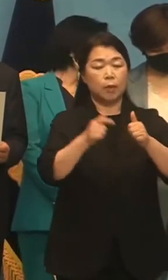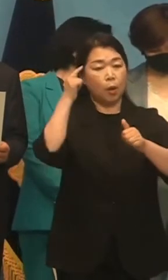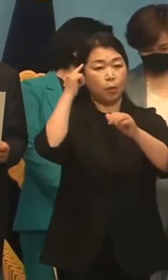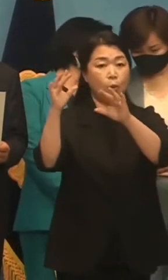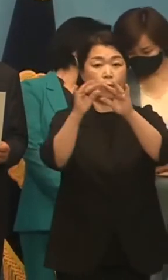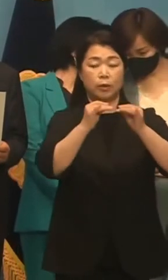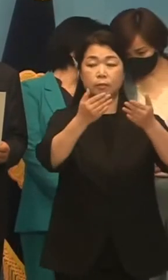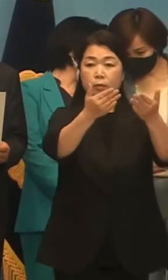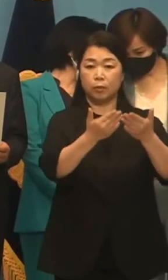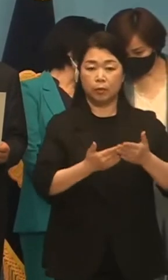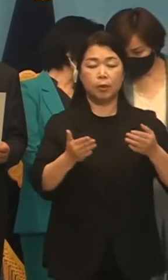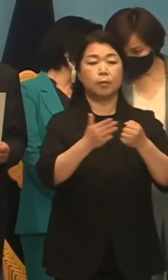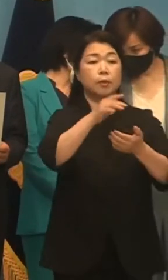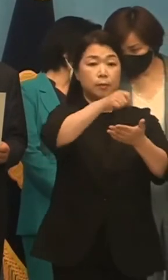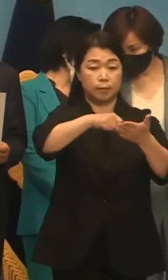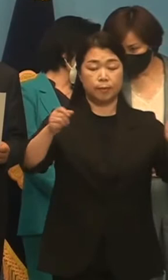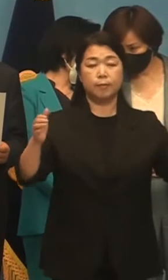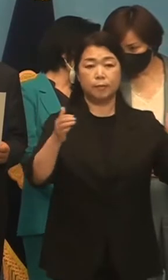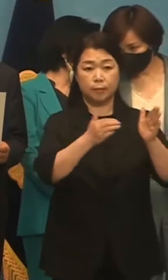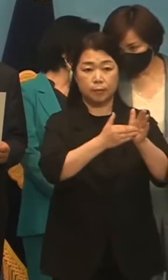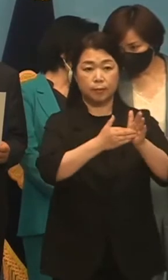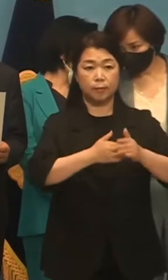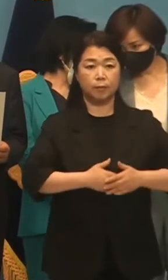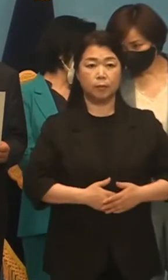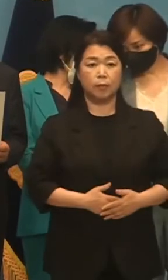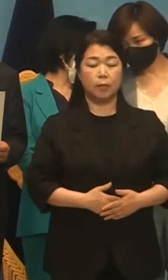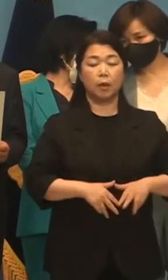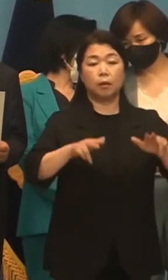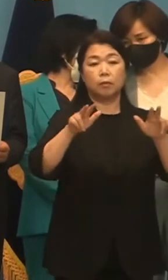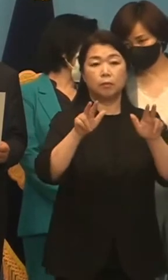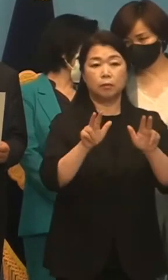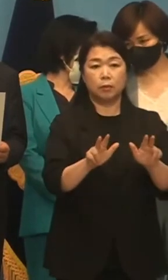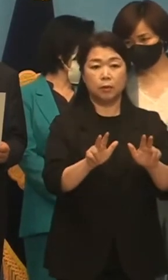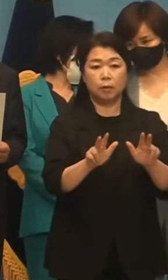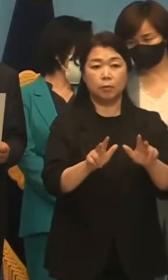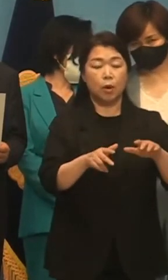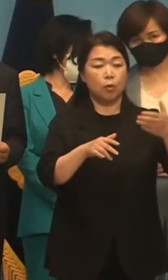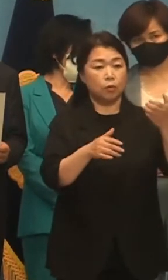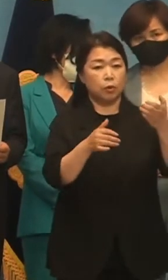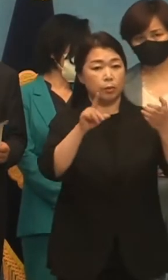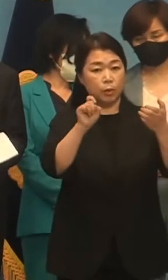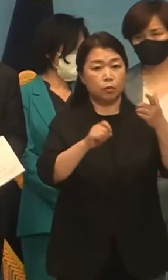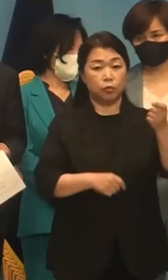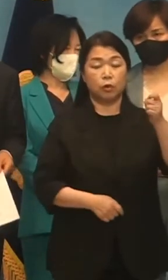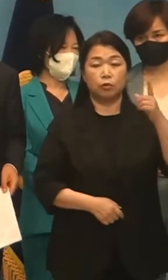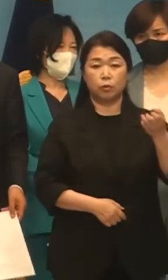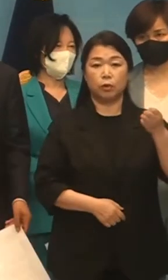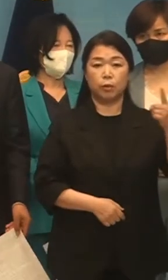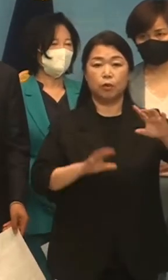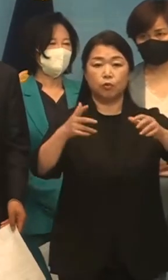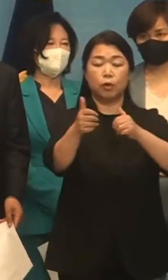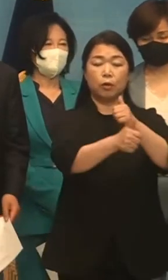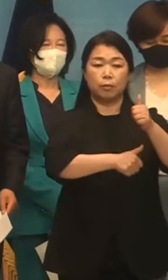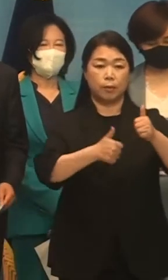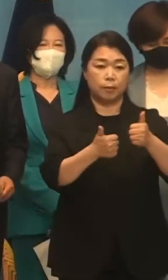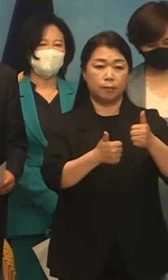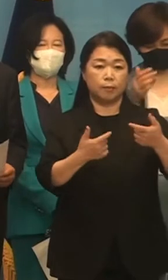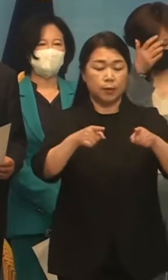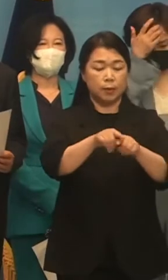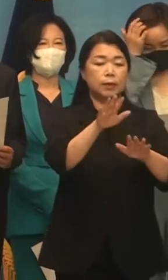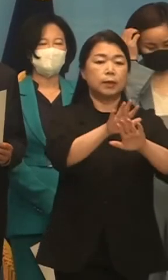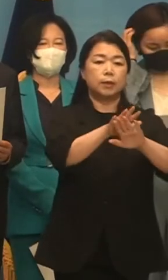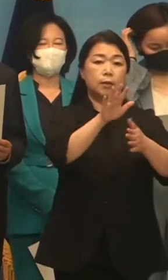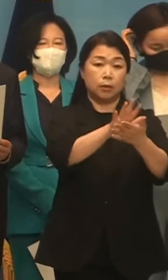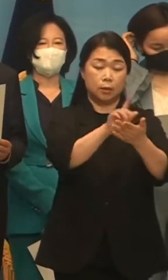동의해 주셔서 서명을 마감했습니다. 현재 91명의 국회의원님께서